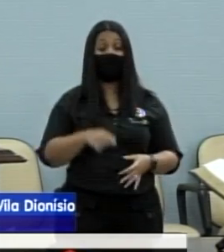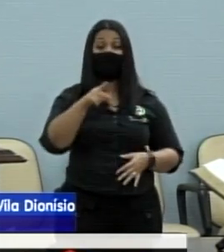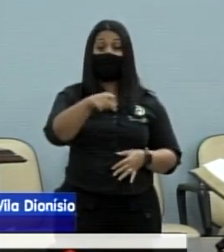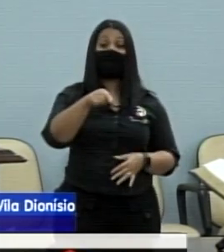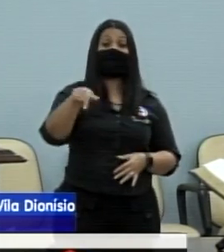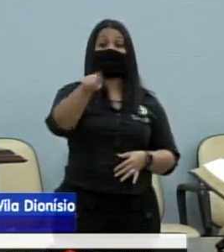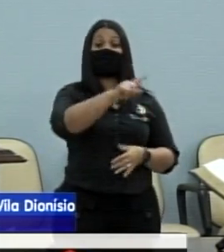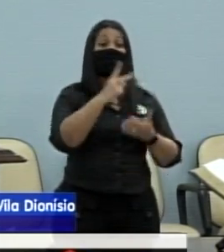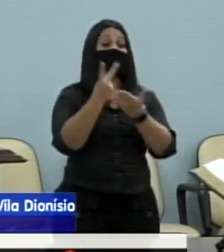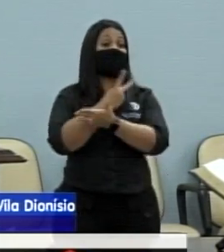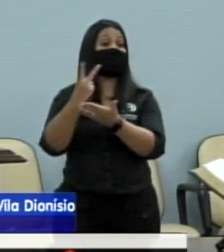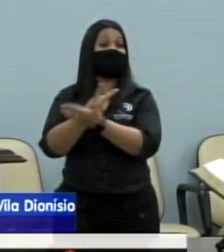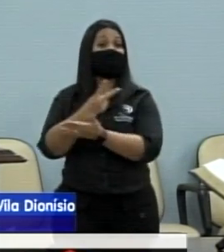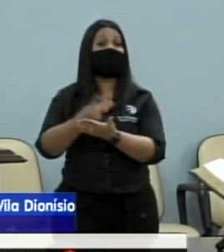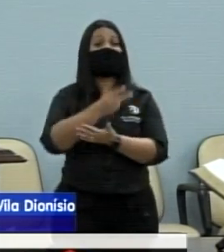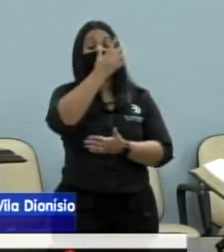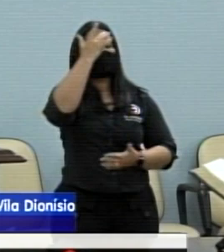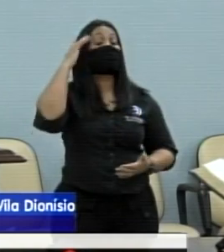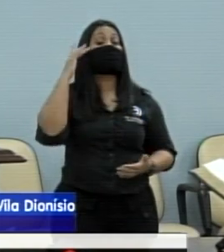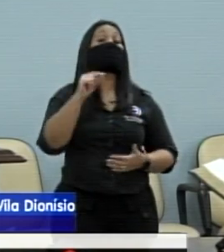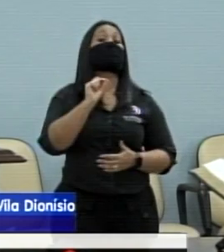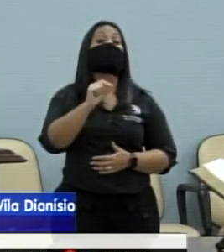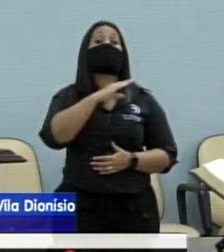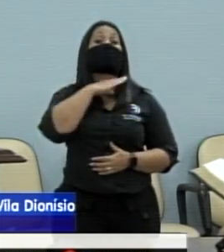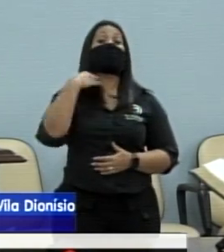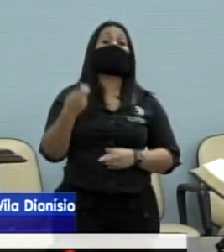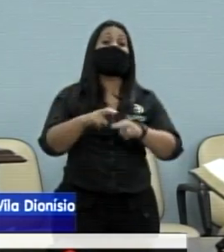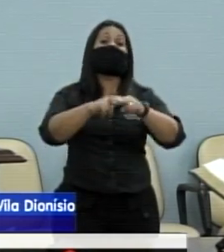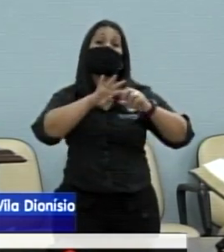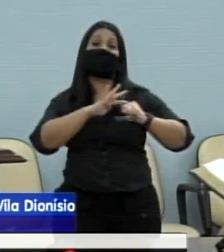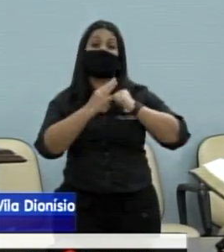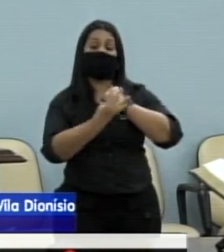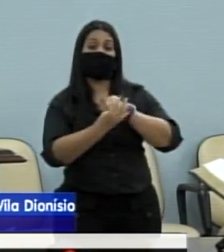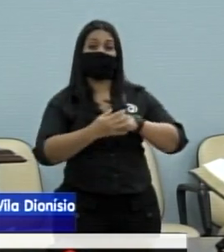de 2.500 mortes por Covid.